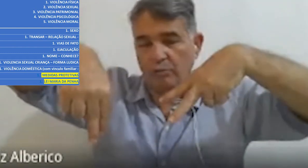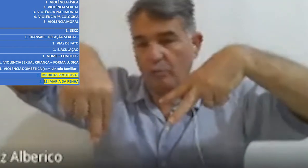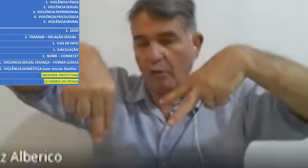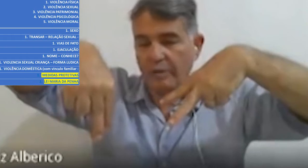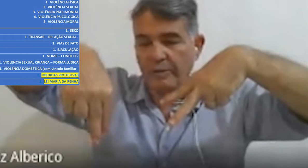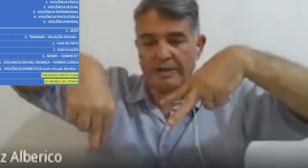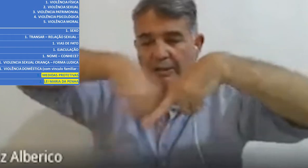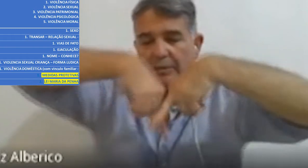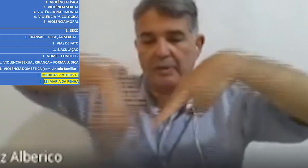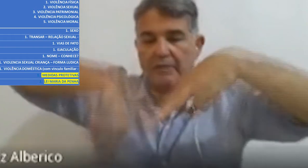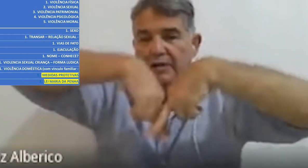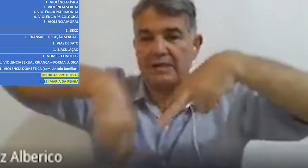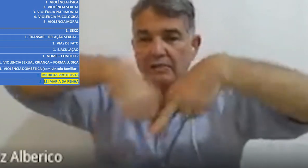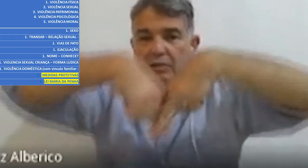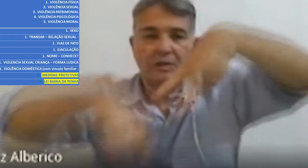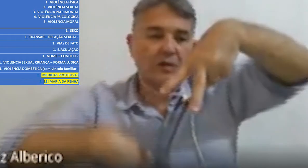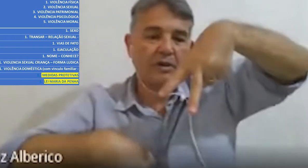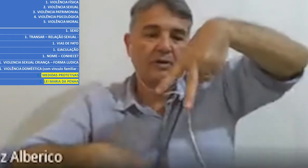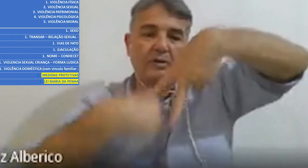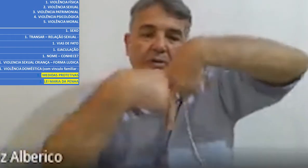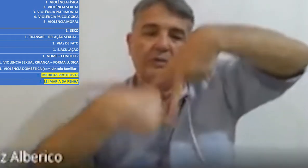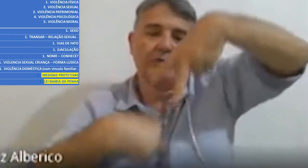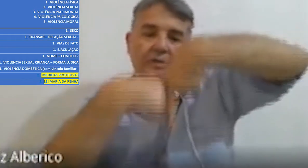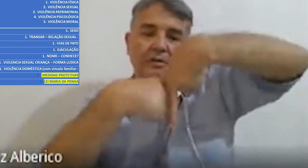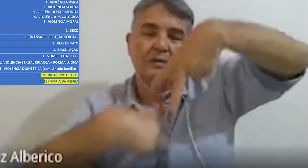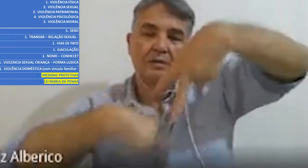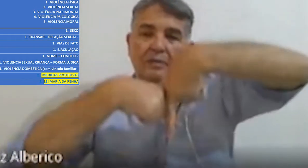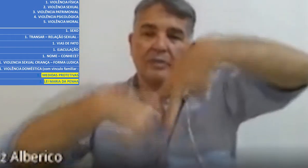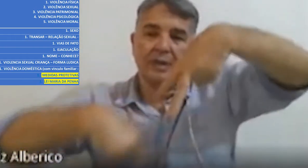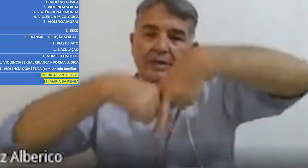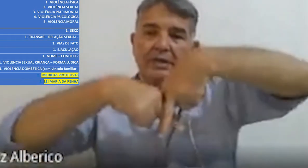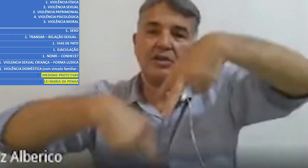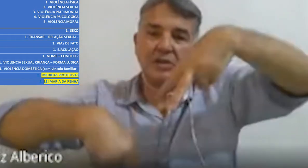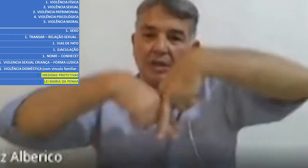o homem, por exemplo, fazendo esse, ó, para dizer que está